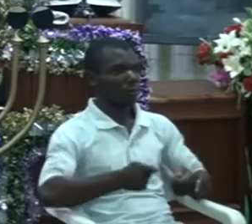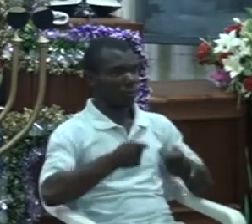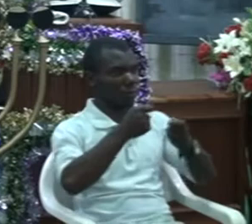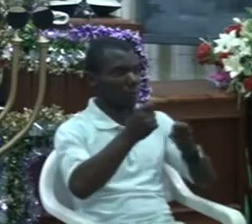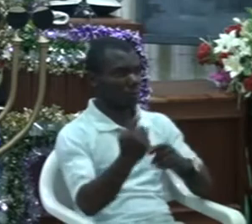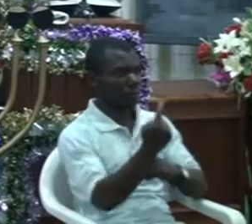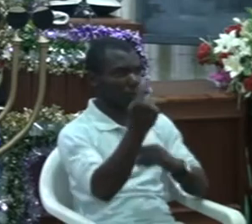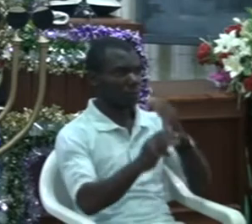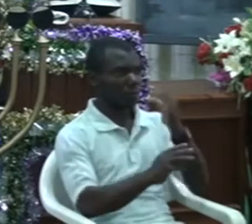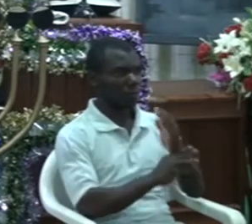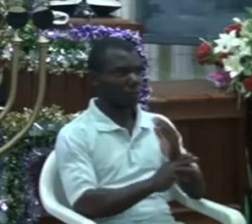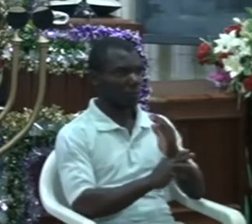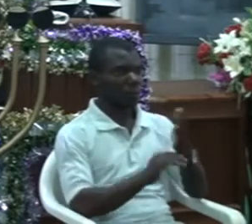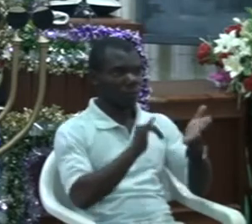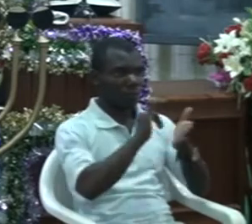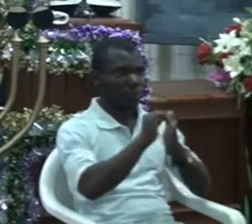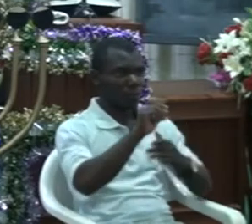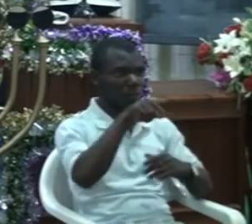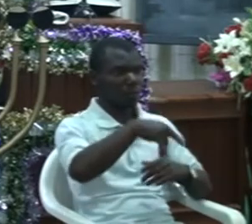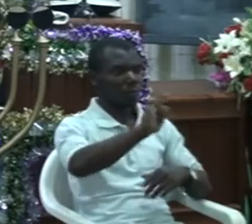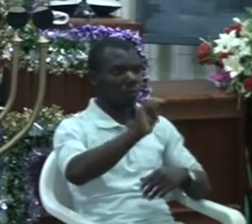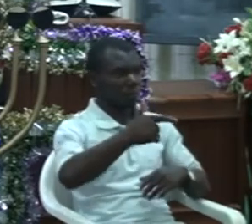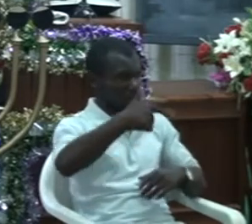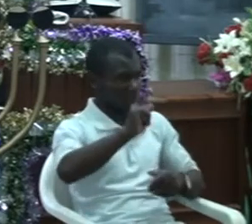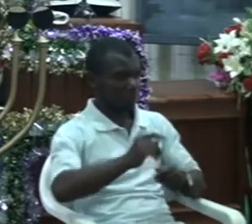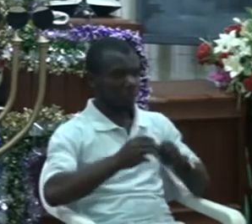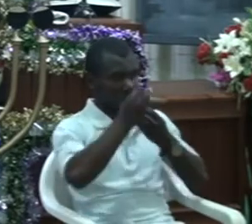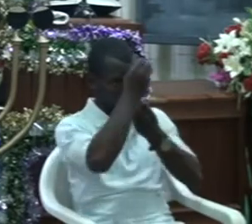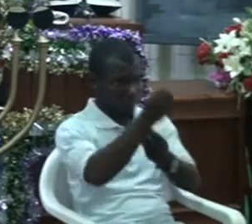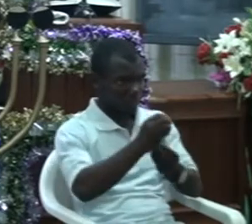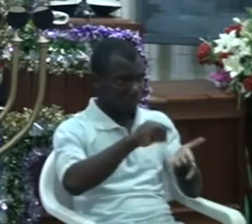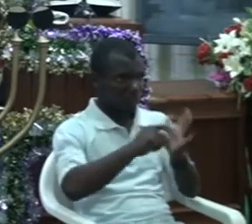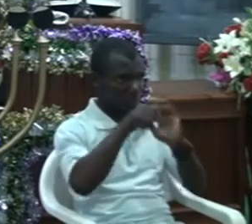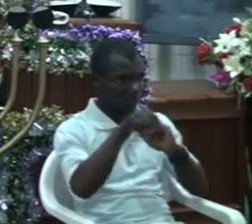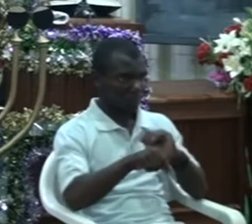Il donne seulement à ceux-là qui lui obéissent.